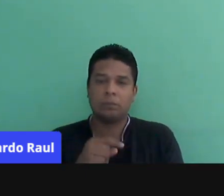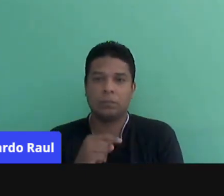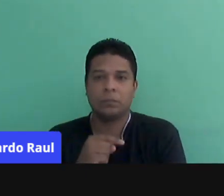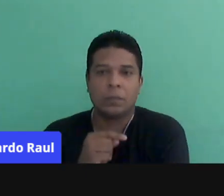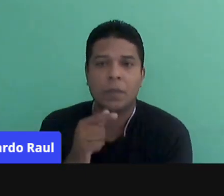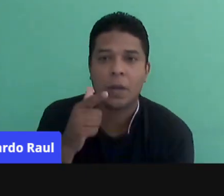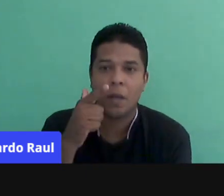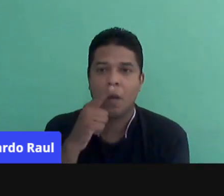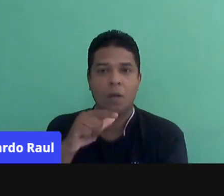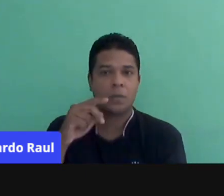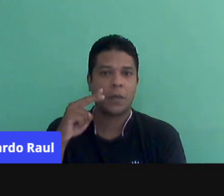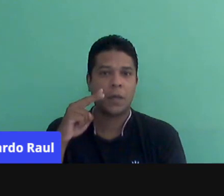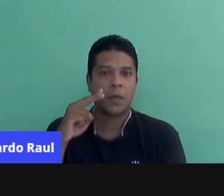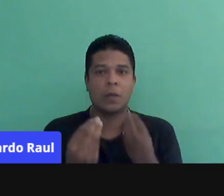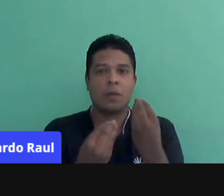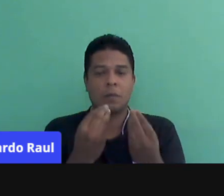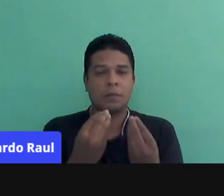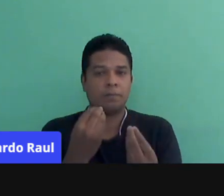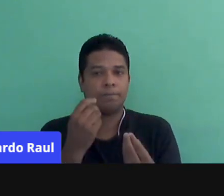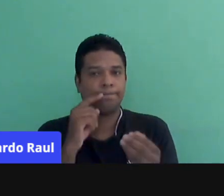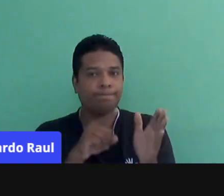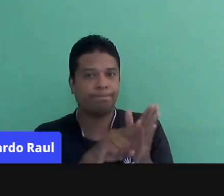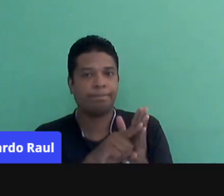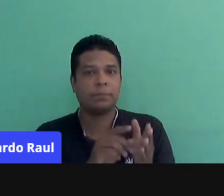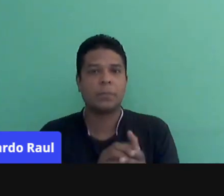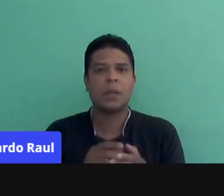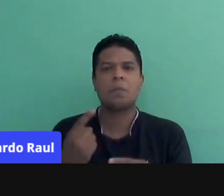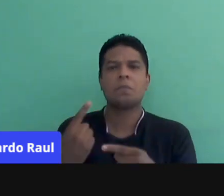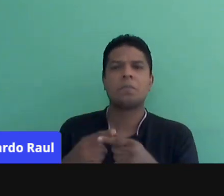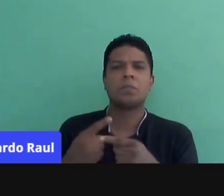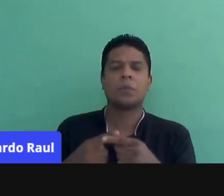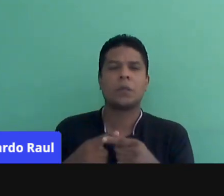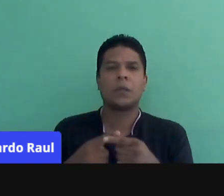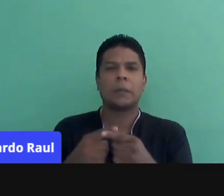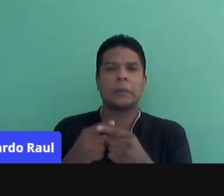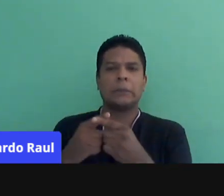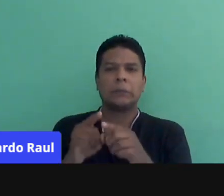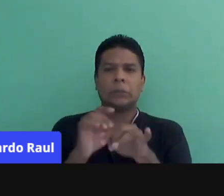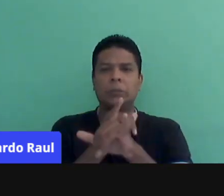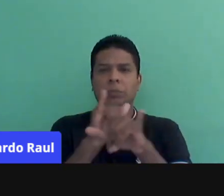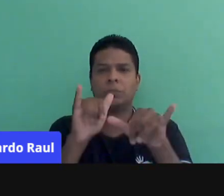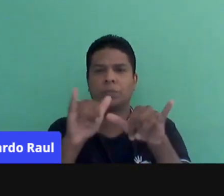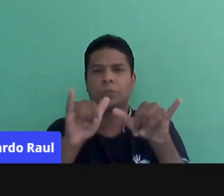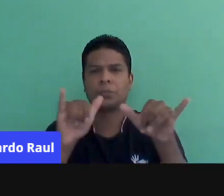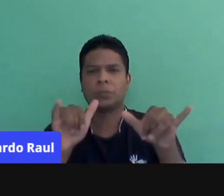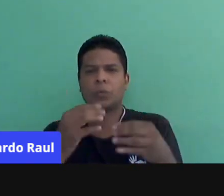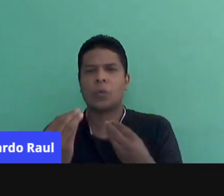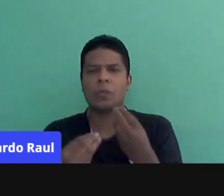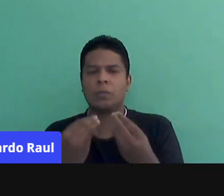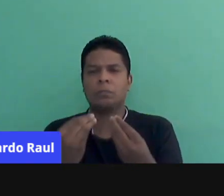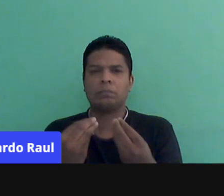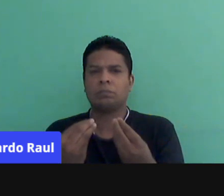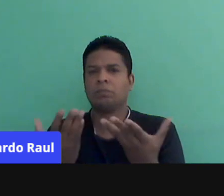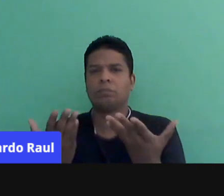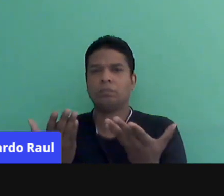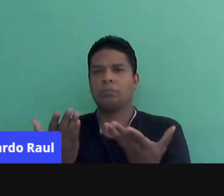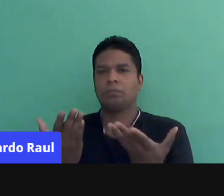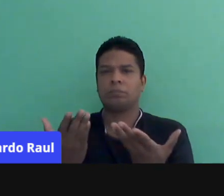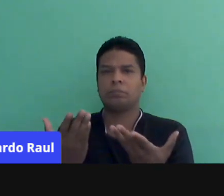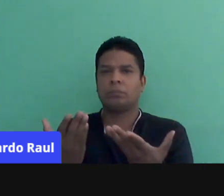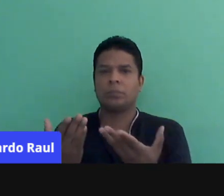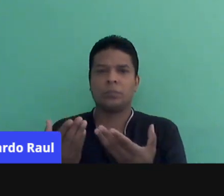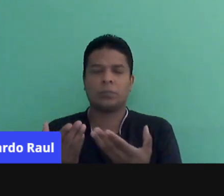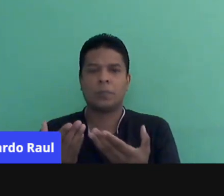das atividades. Gente, por que a gente está trazendo essas informações? Porque como eu vou falar de um